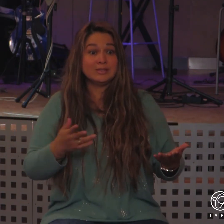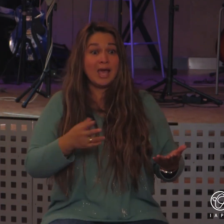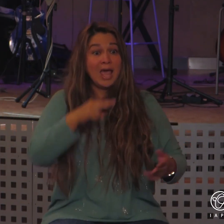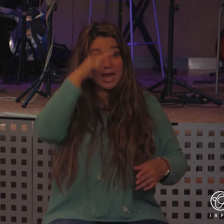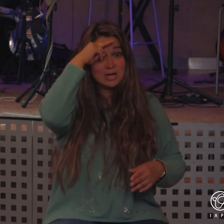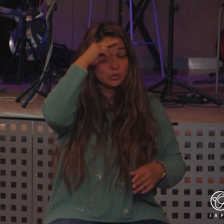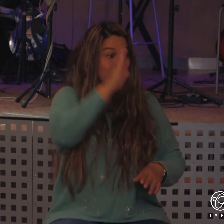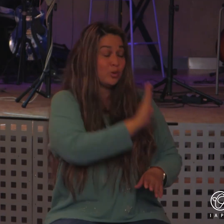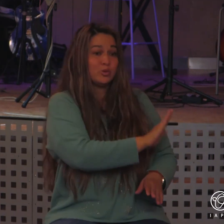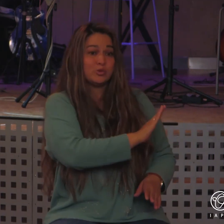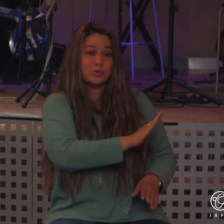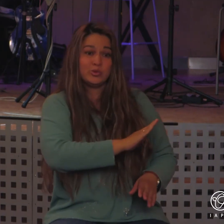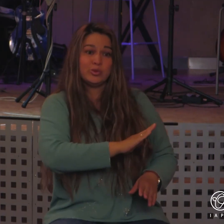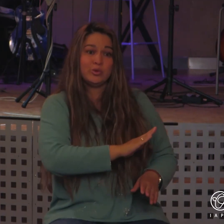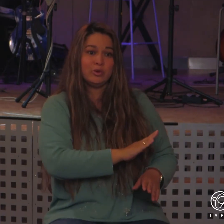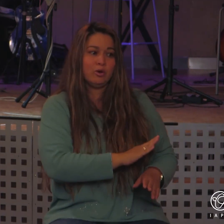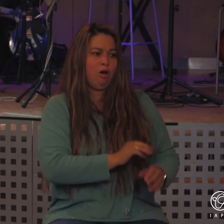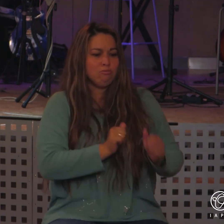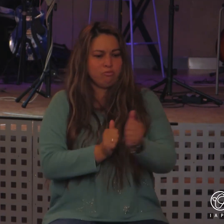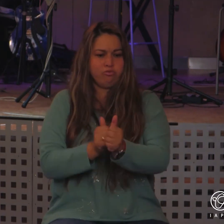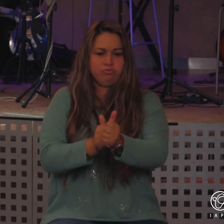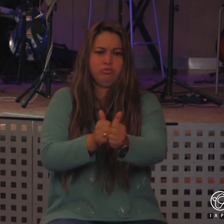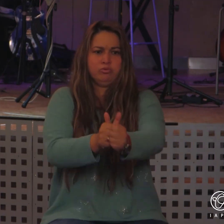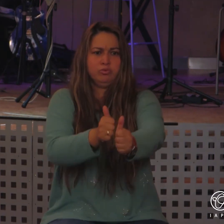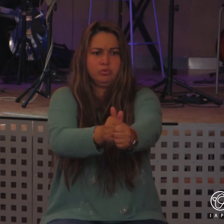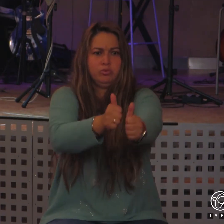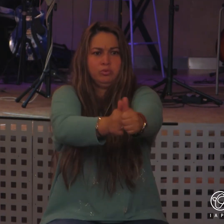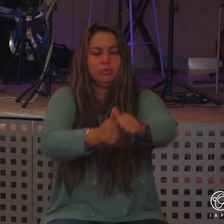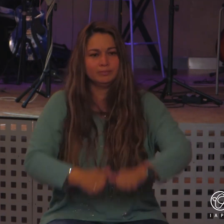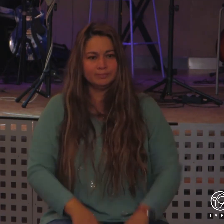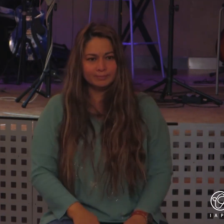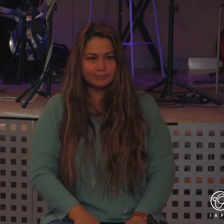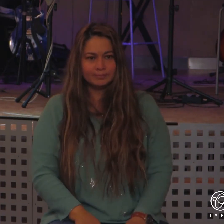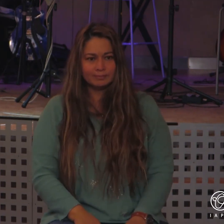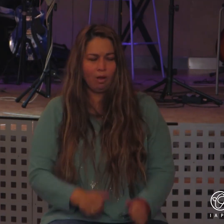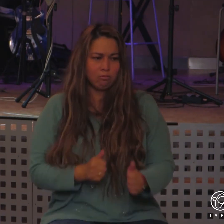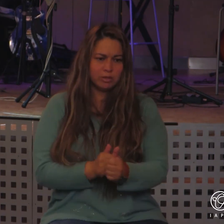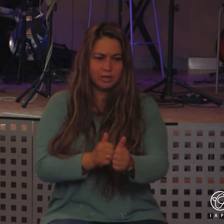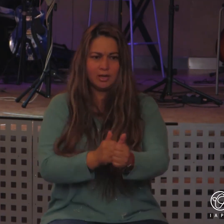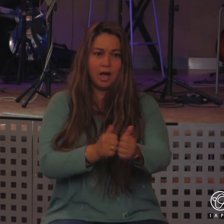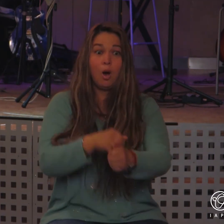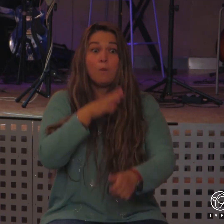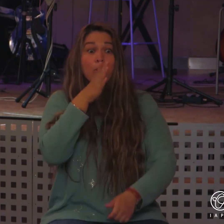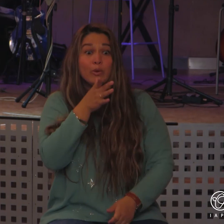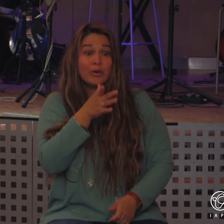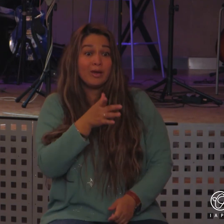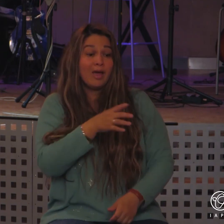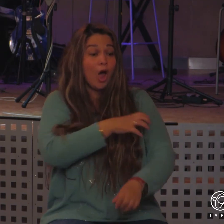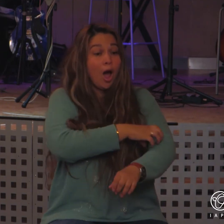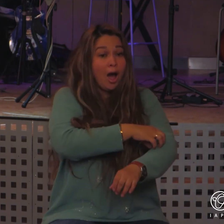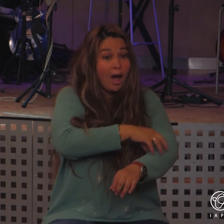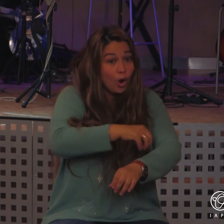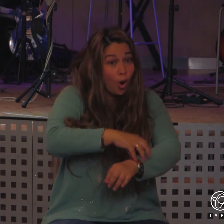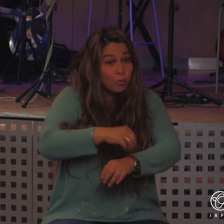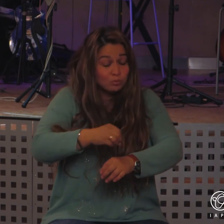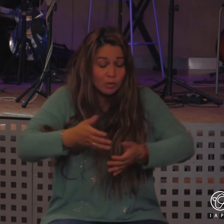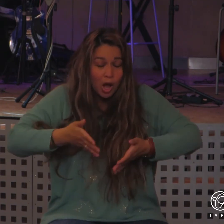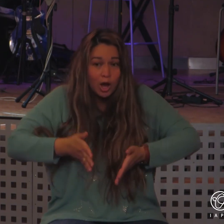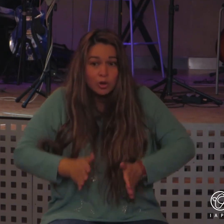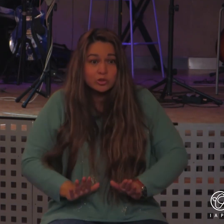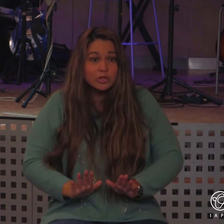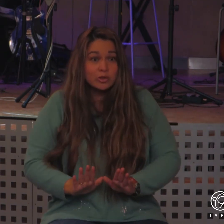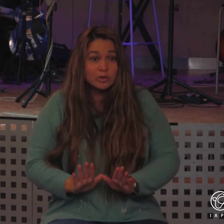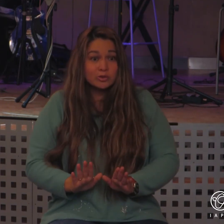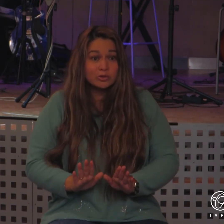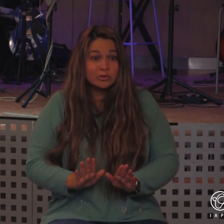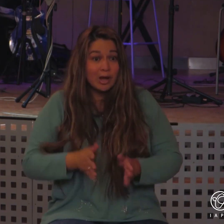le persigue, porque se ha llevado sus hijas, todo lo que él tiene, hasta los ídolos. Recuerda que... Y le encuentra